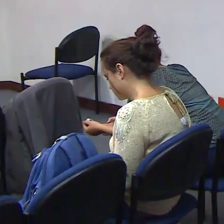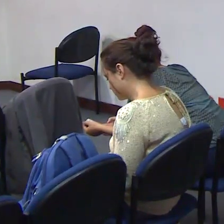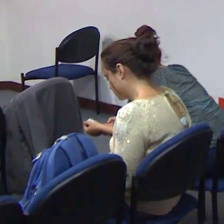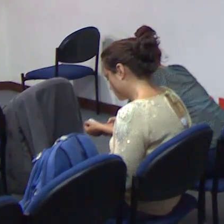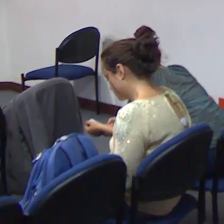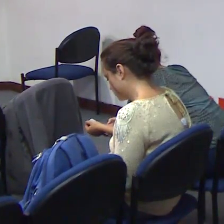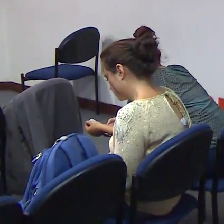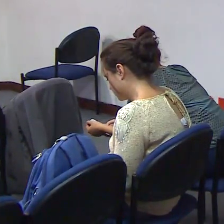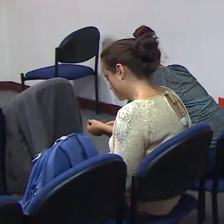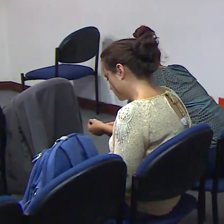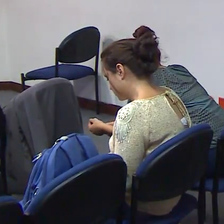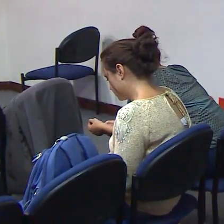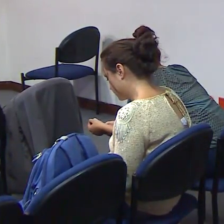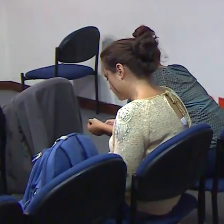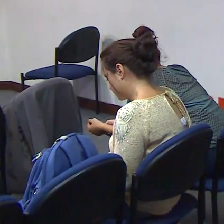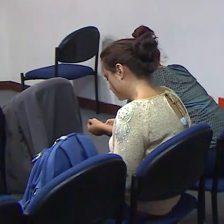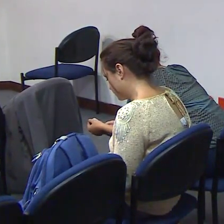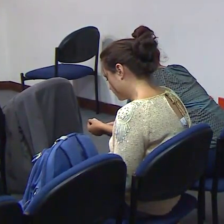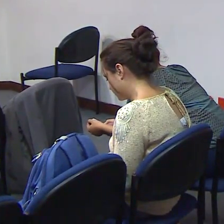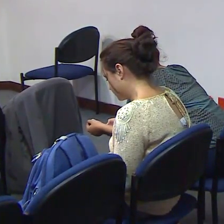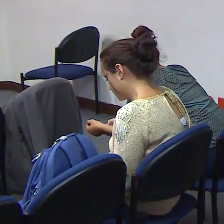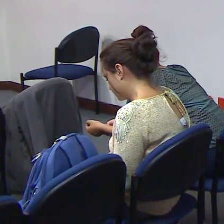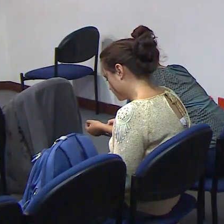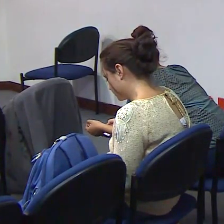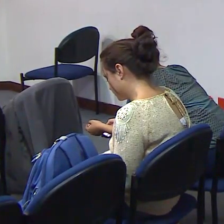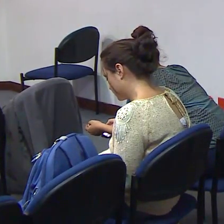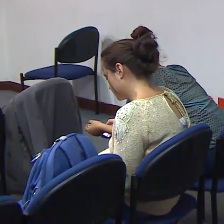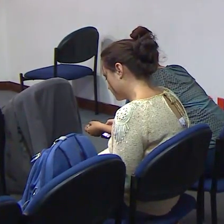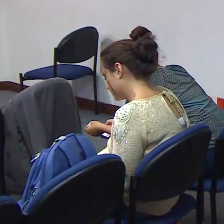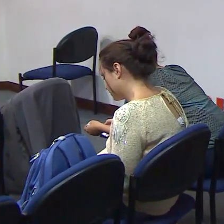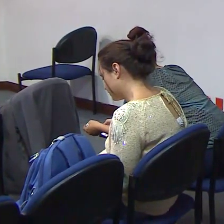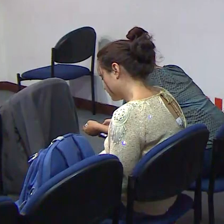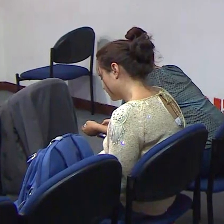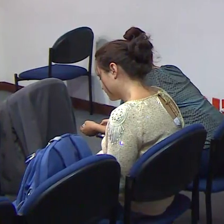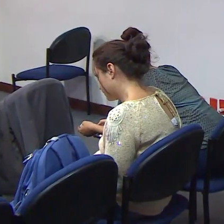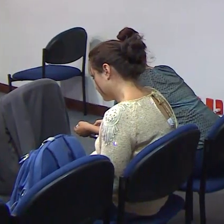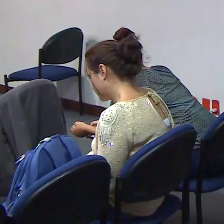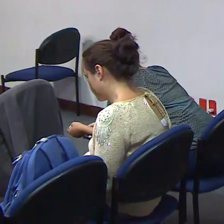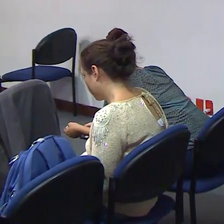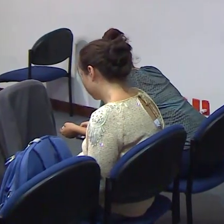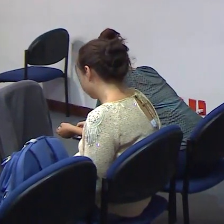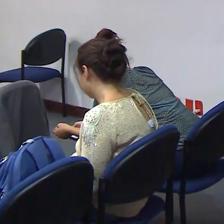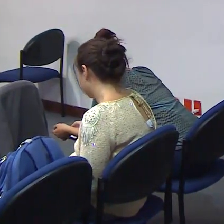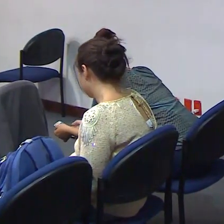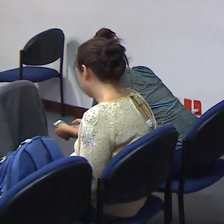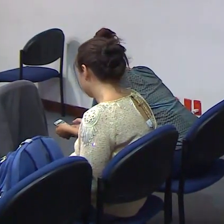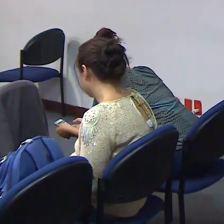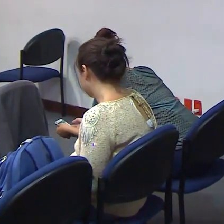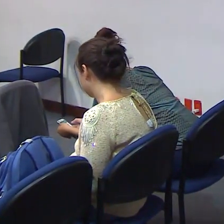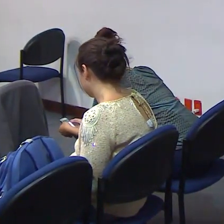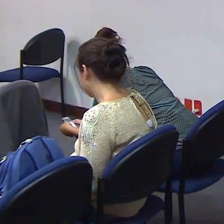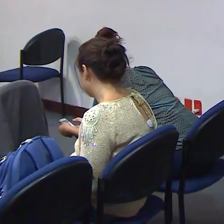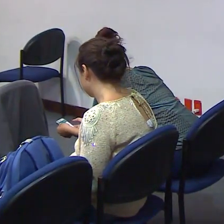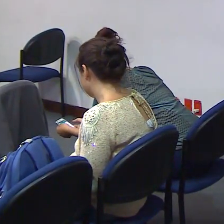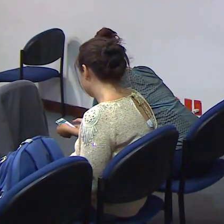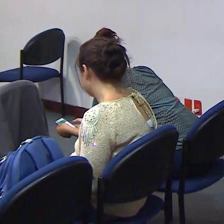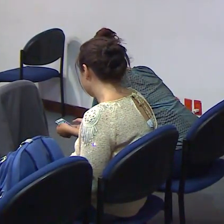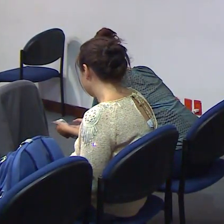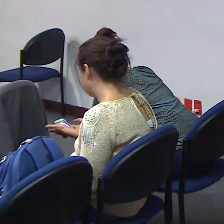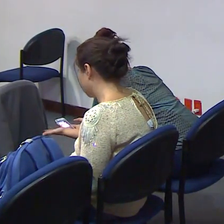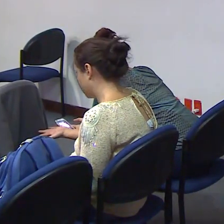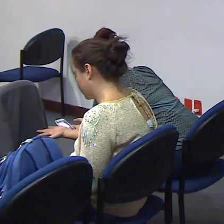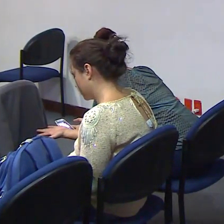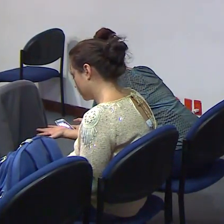nos ve como educadores especiales y a mí me llamó la atención cuando usted dijo que el ideal de